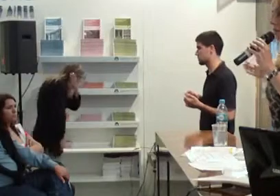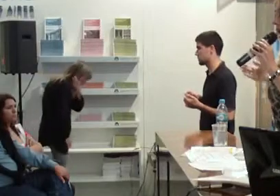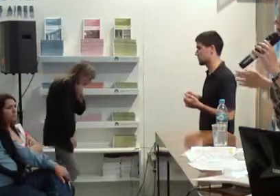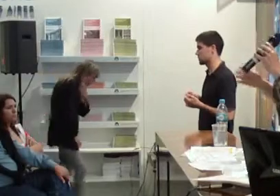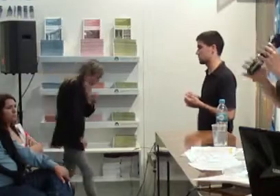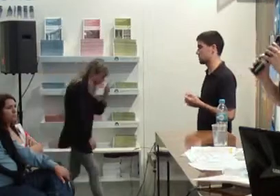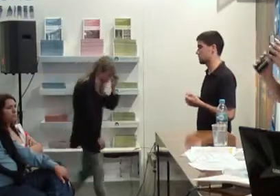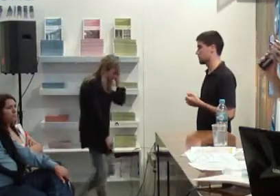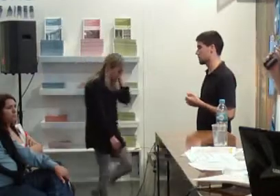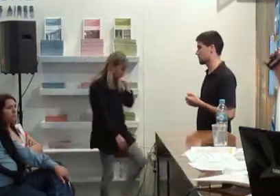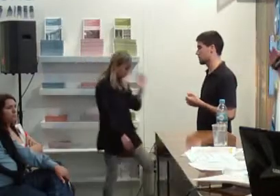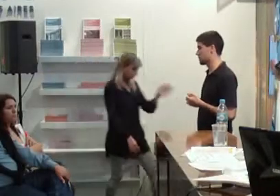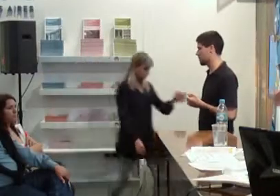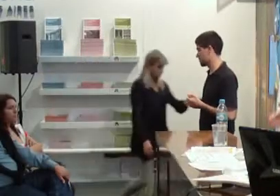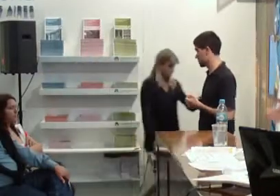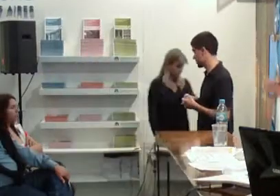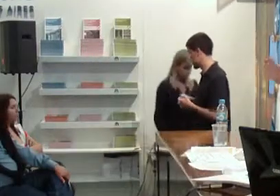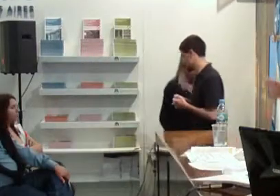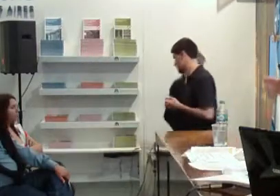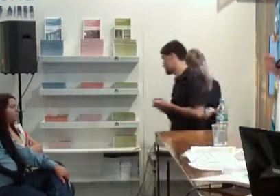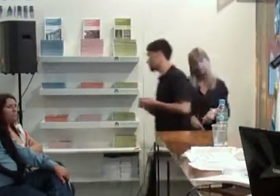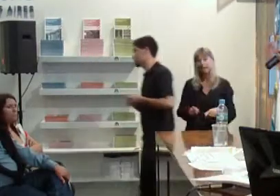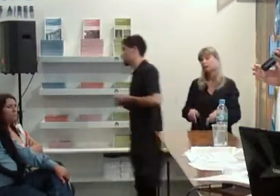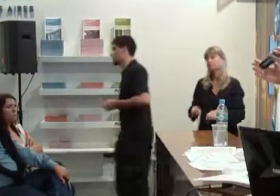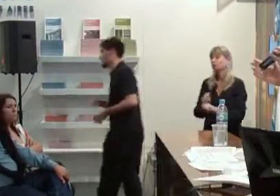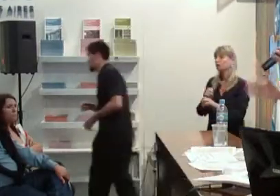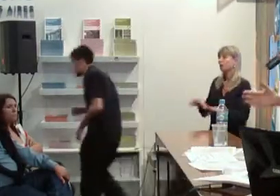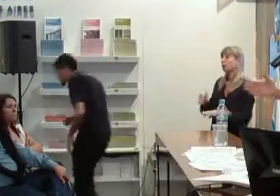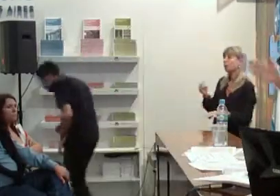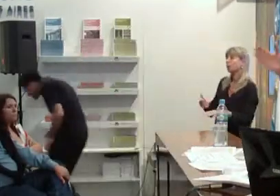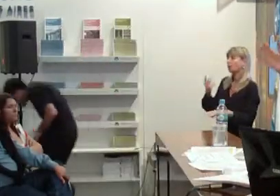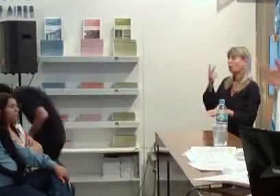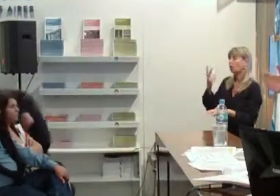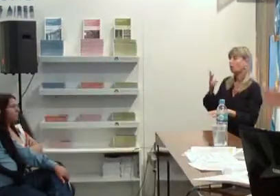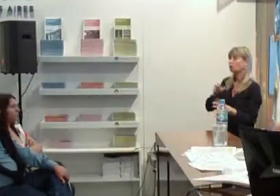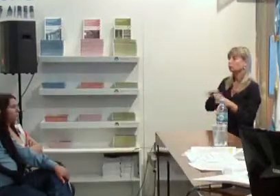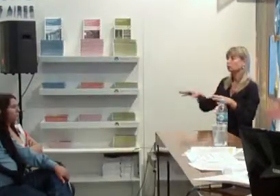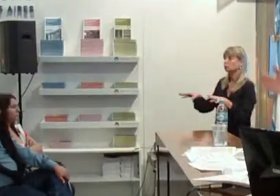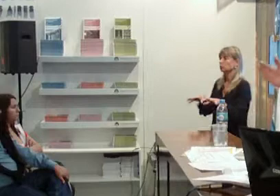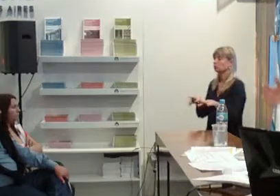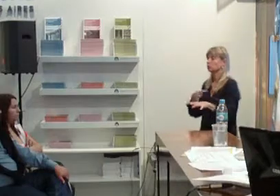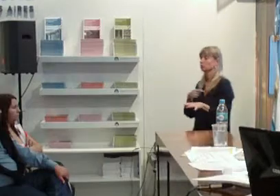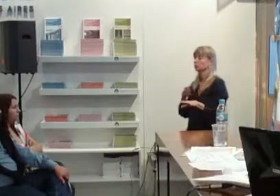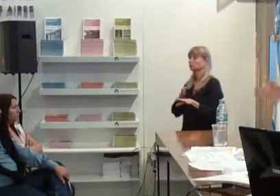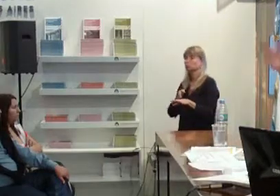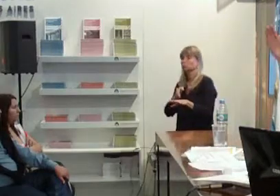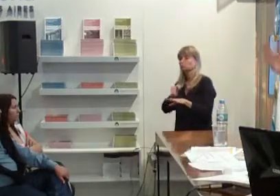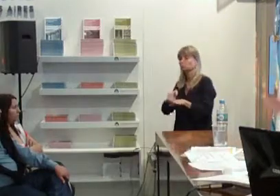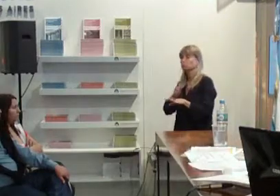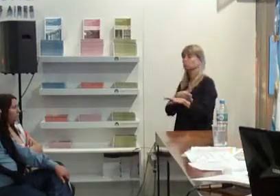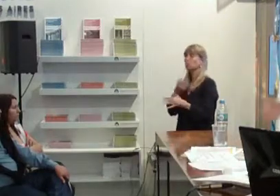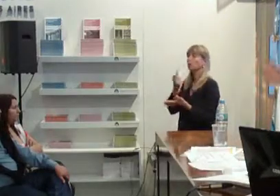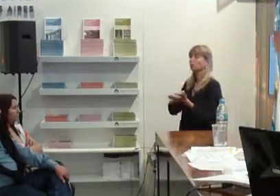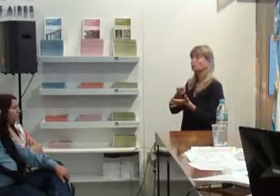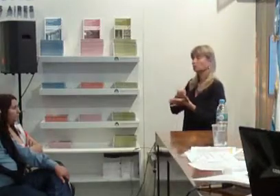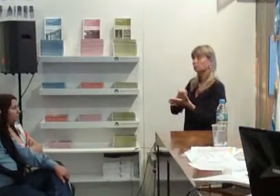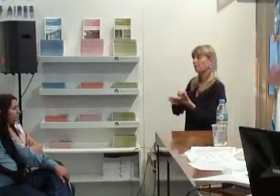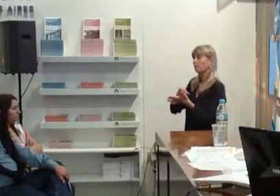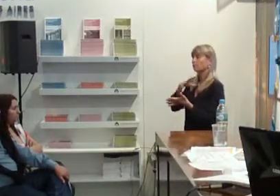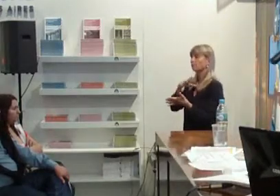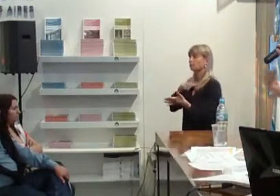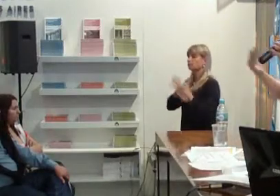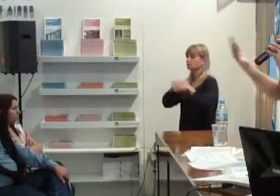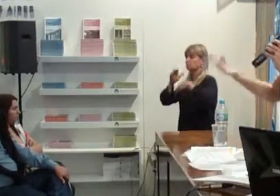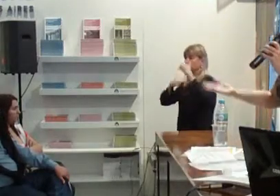habían endeudado. Esto es grave porque tenemos dos situaciones. Por un lado, desinversión, falta de